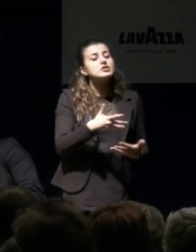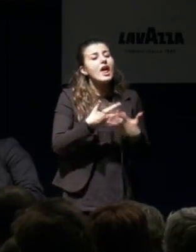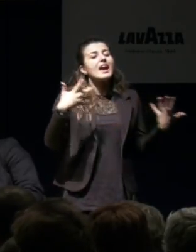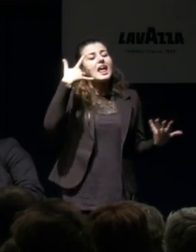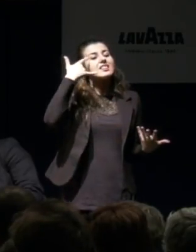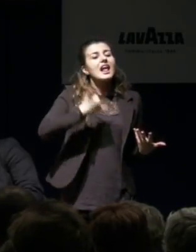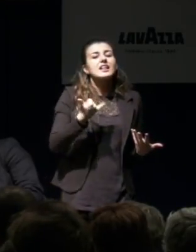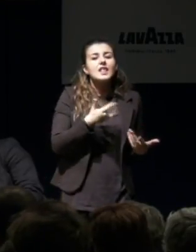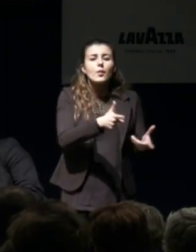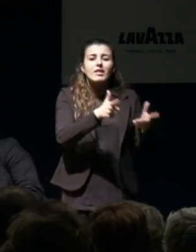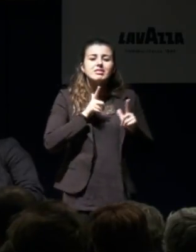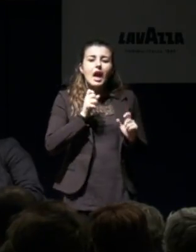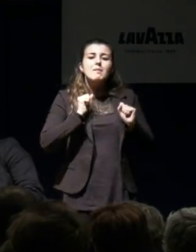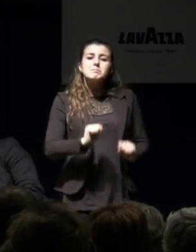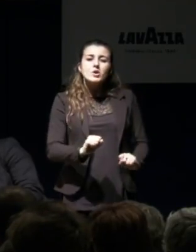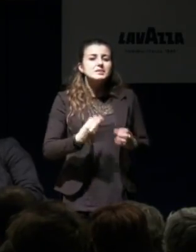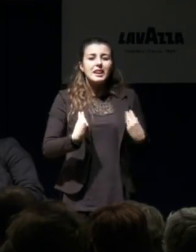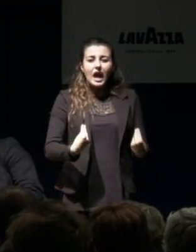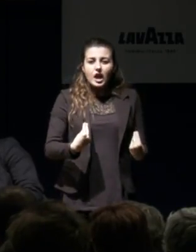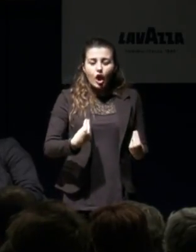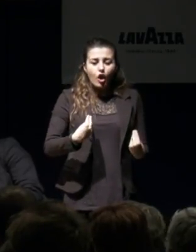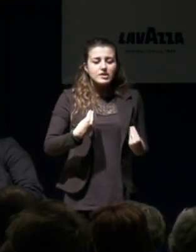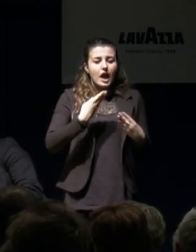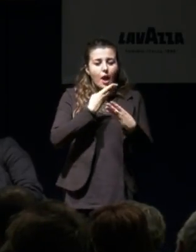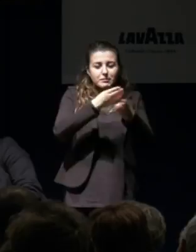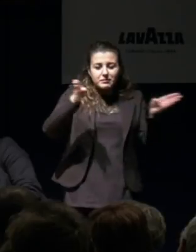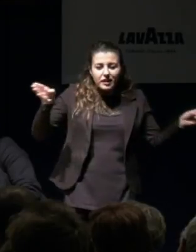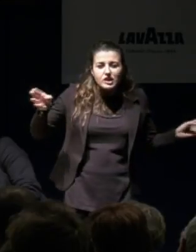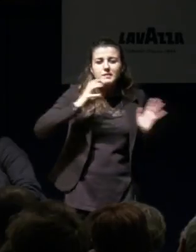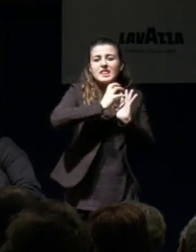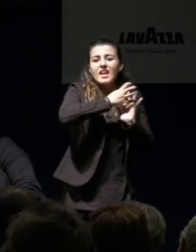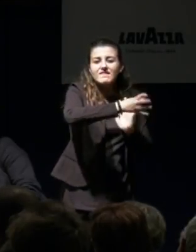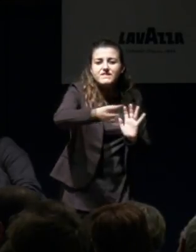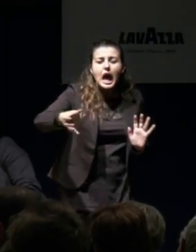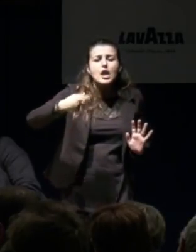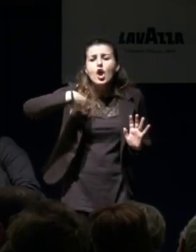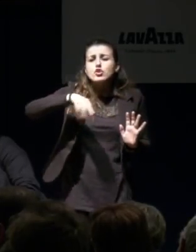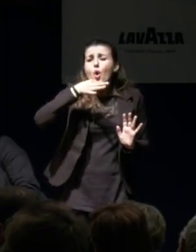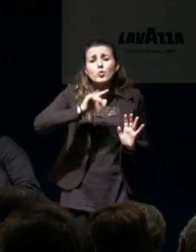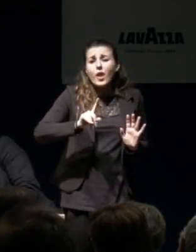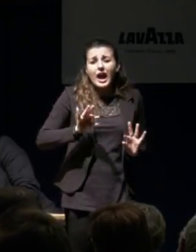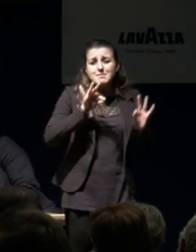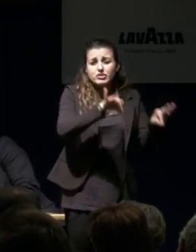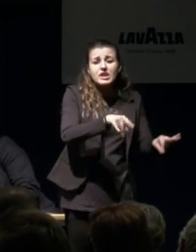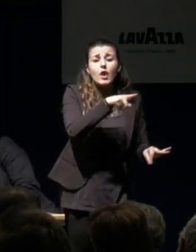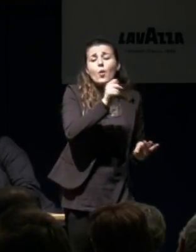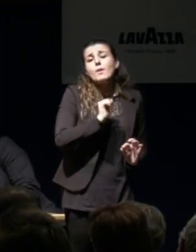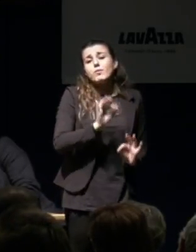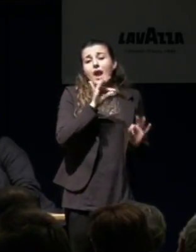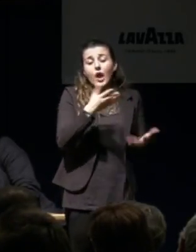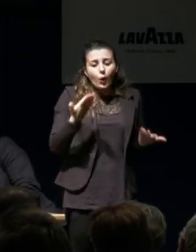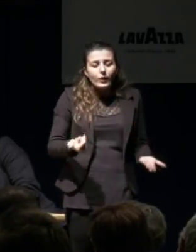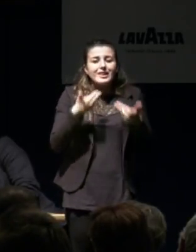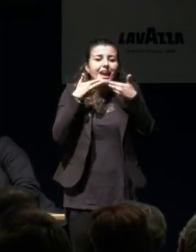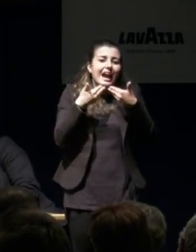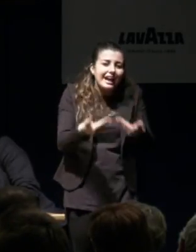cioè ci fornisce delle prospettive a cui noi non siamo in grado di arrivare e quindi grazie a